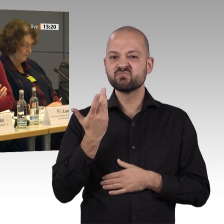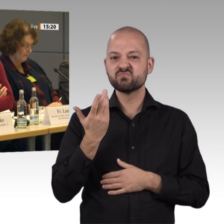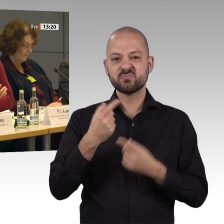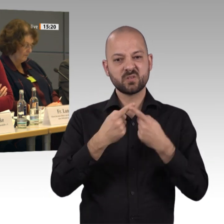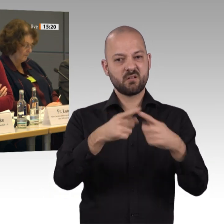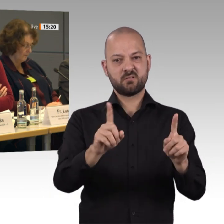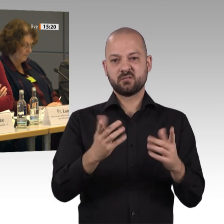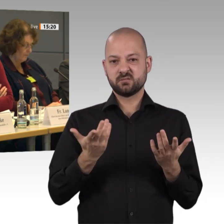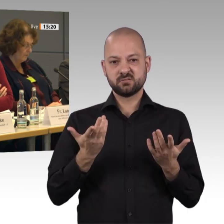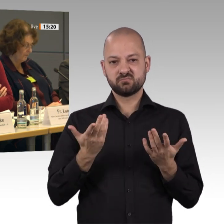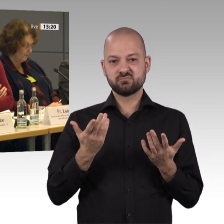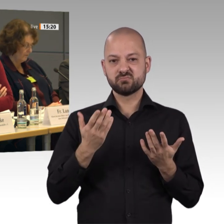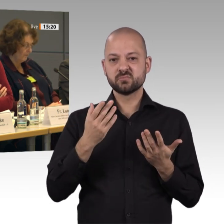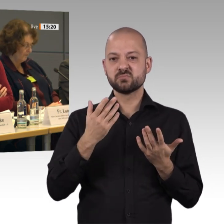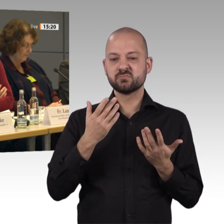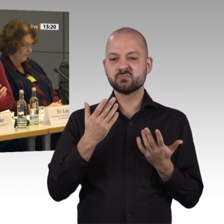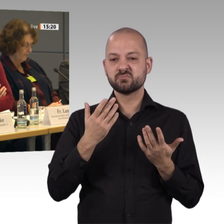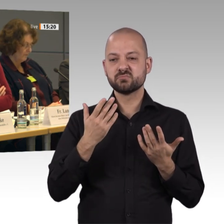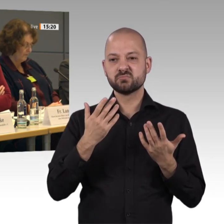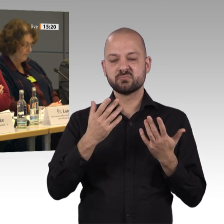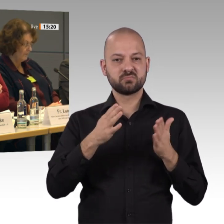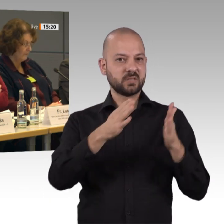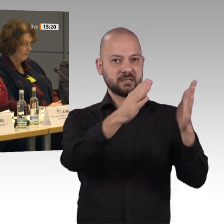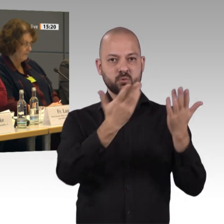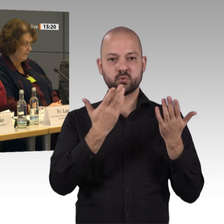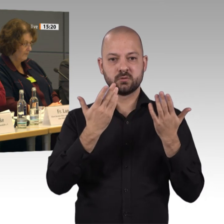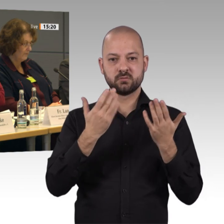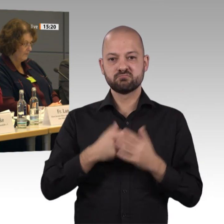sollten und in dem Sinne es sinnvoll wäre,